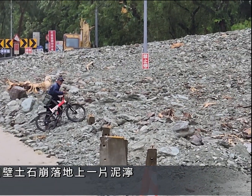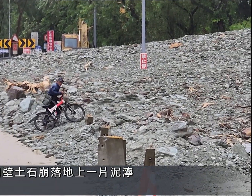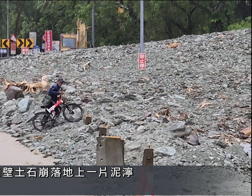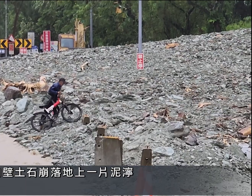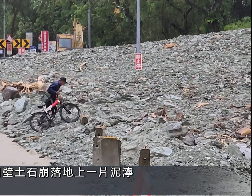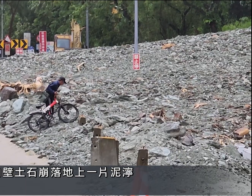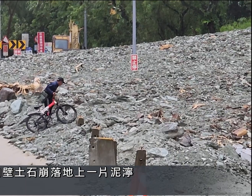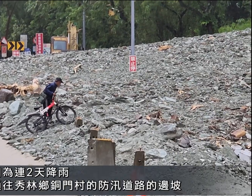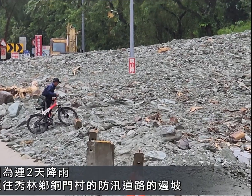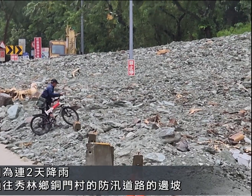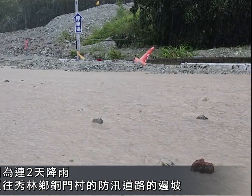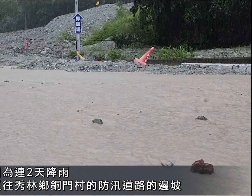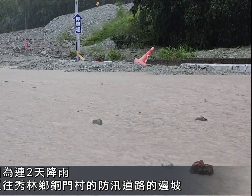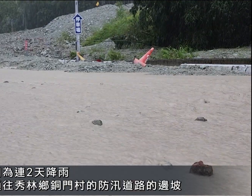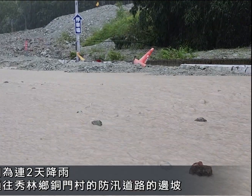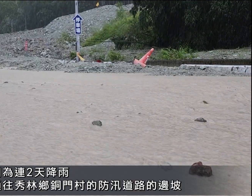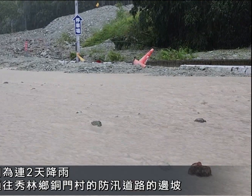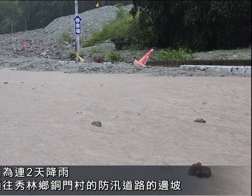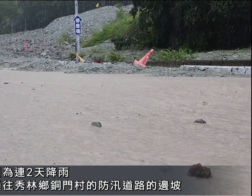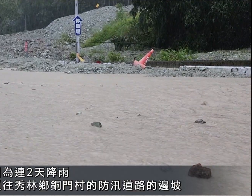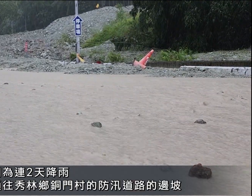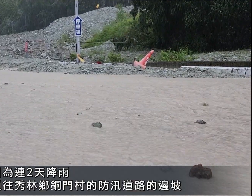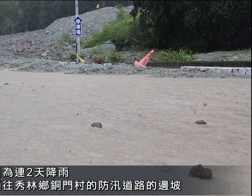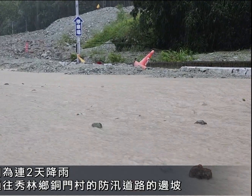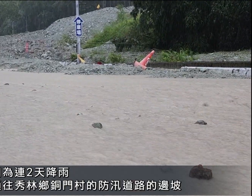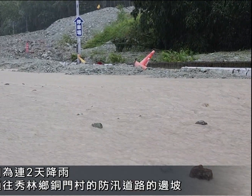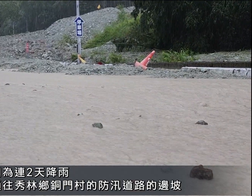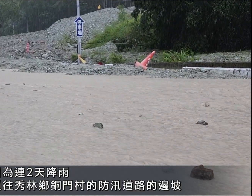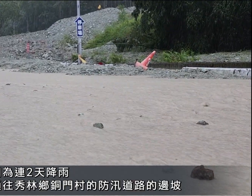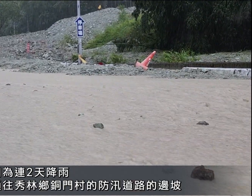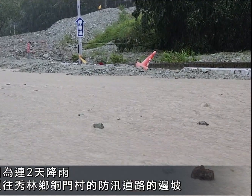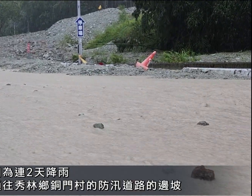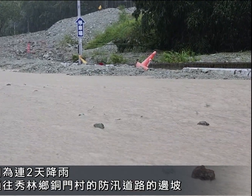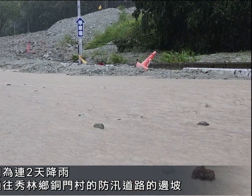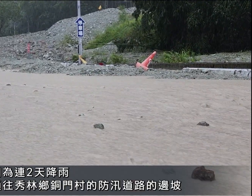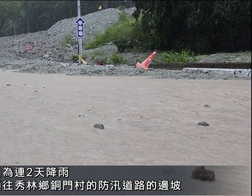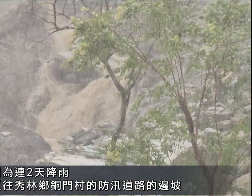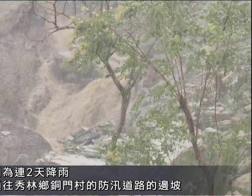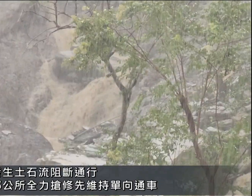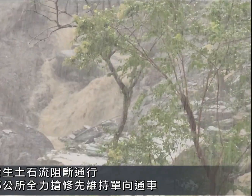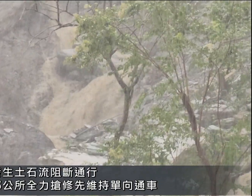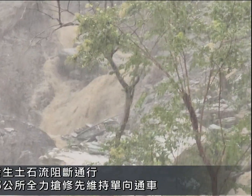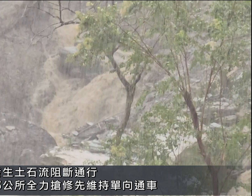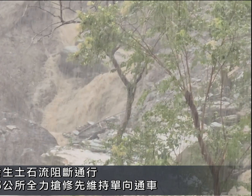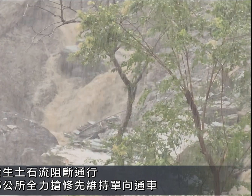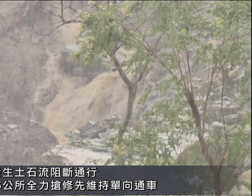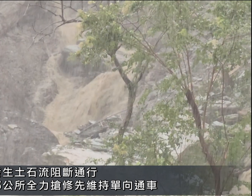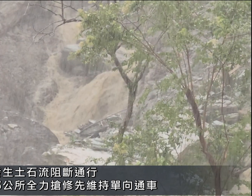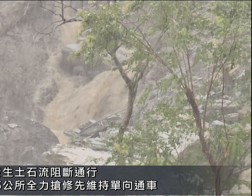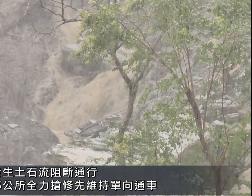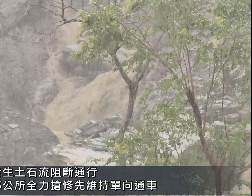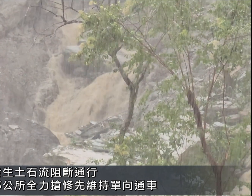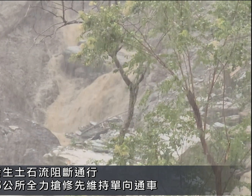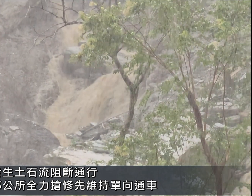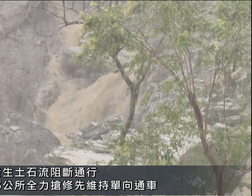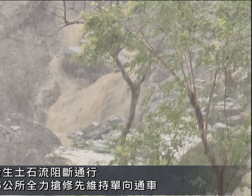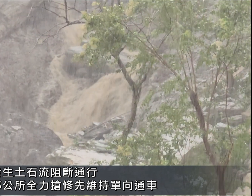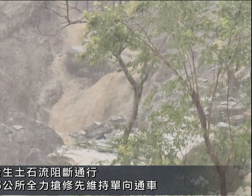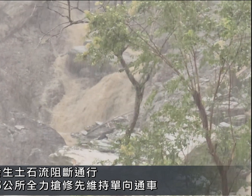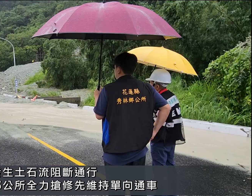泞，因为连2天降雨，通往秀林乡同门村的防汛道路边坡发生了土石流，阻断通行，乡公所全力抢